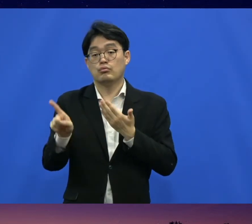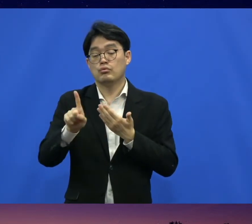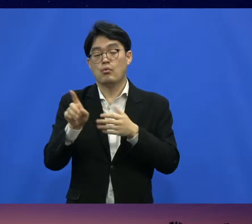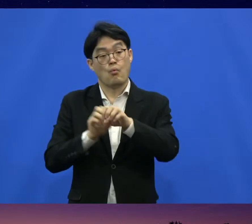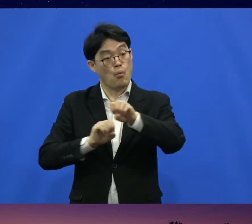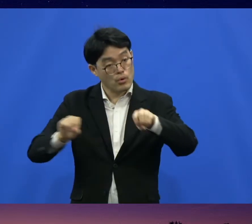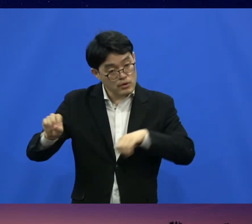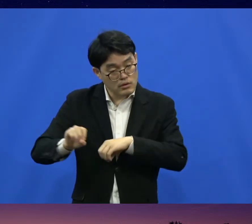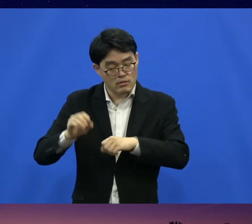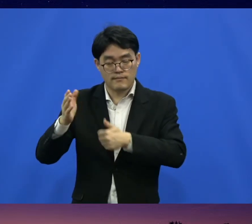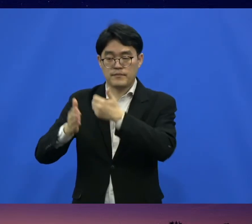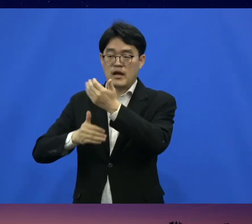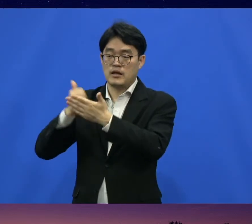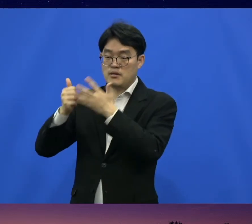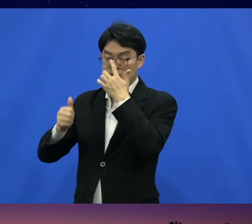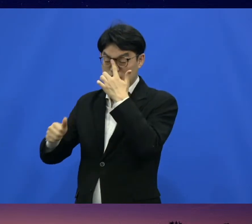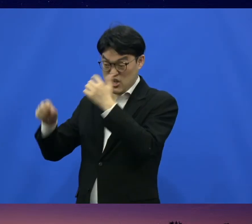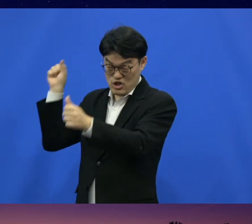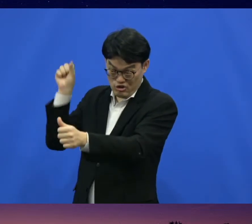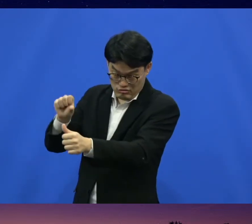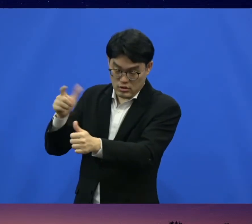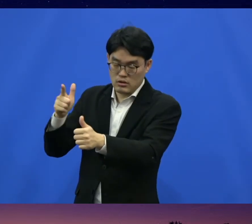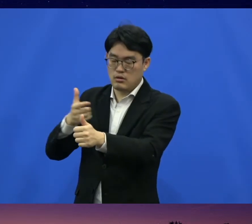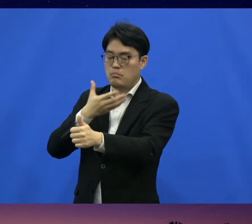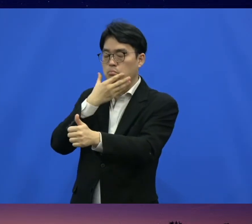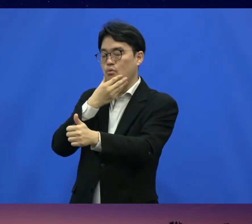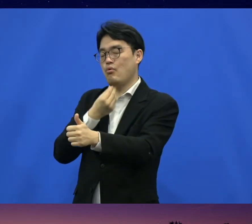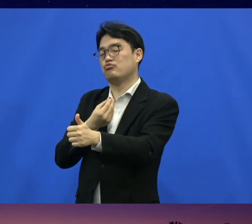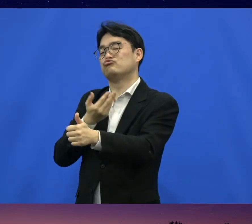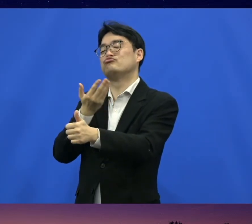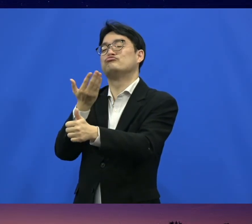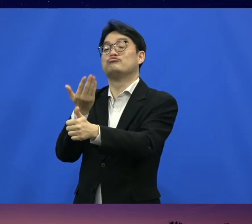오베데돔의 선택을 하나님이 축복하신 거예요.